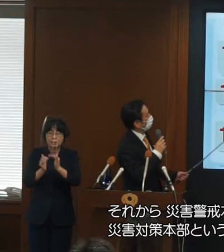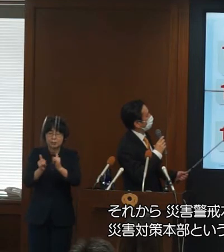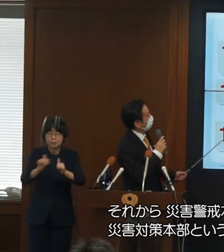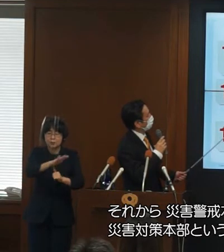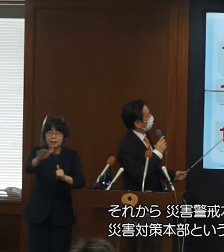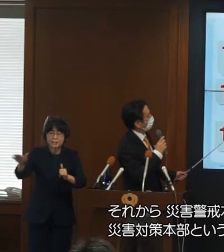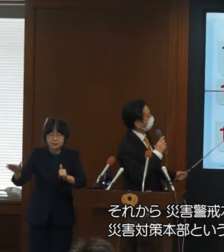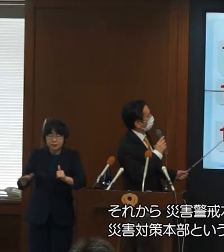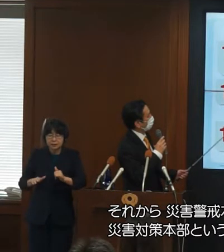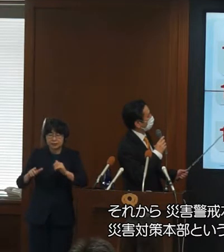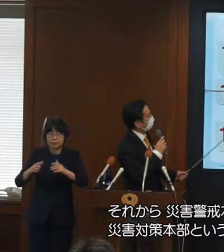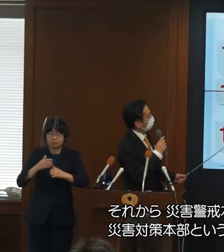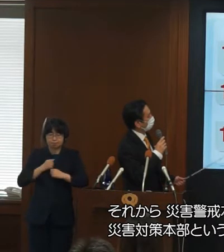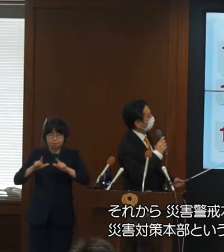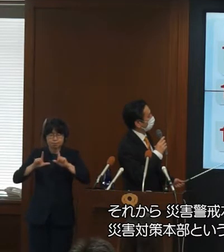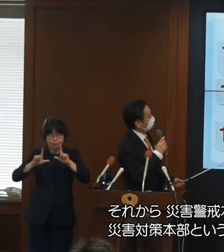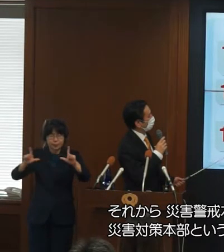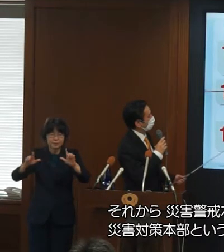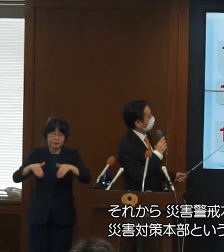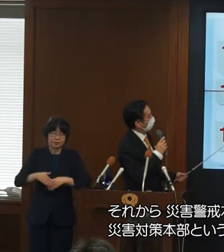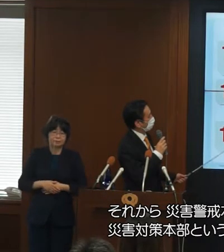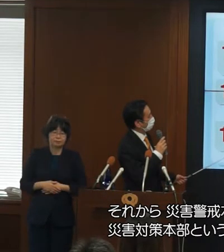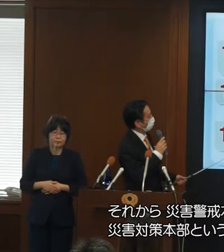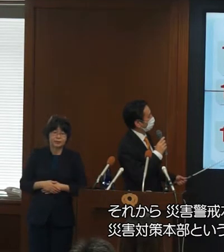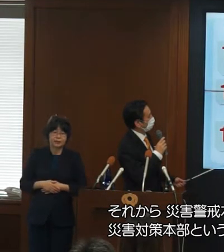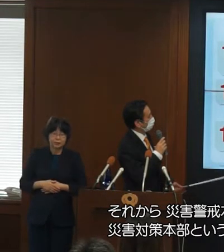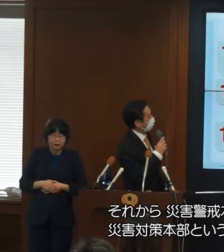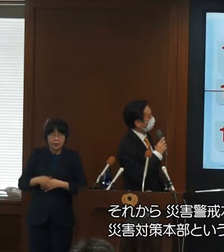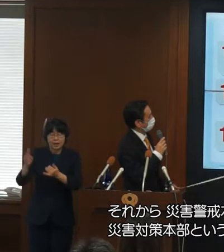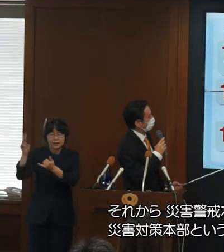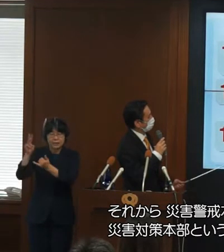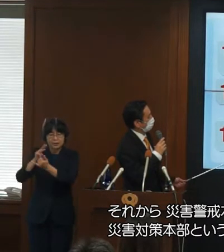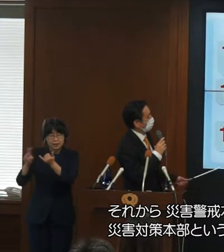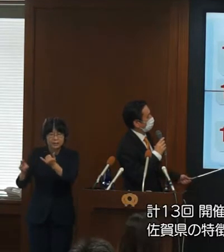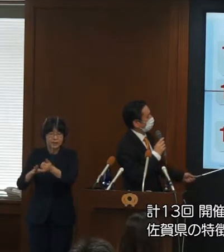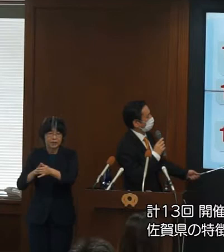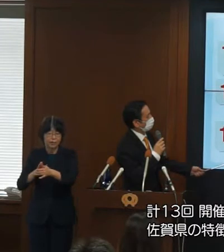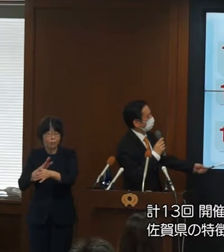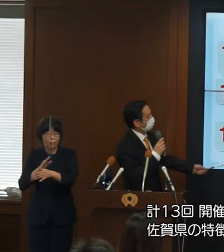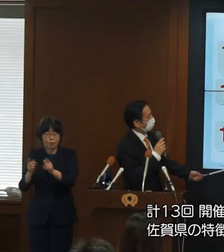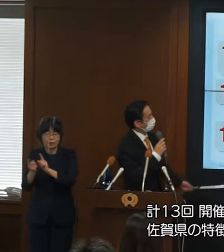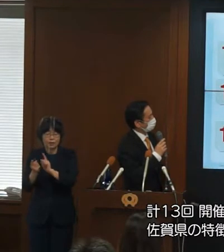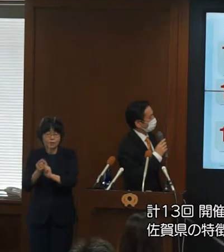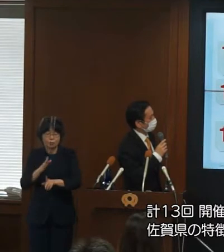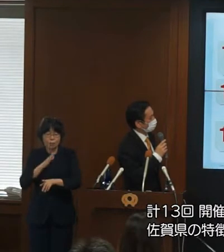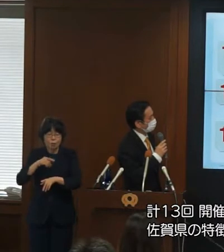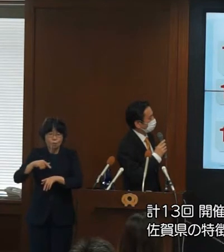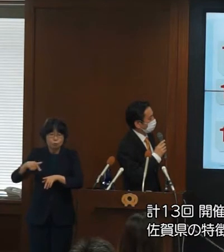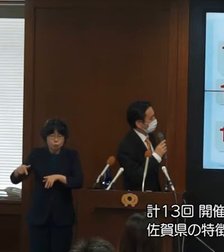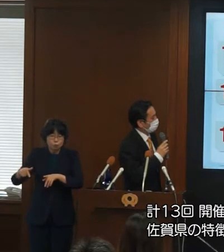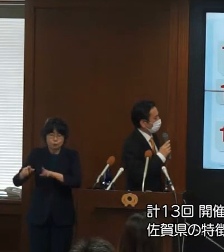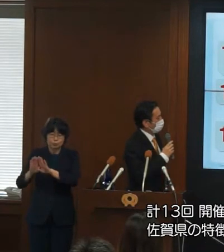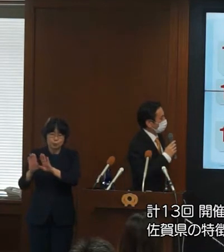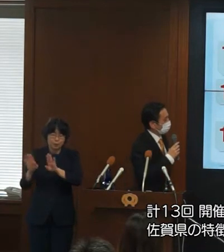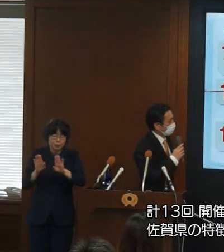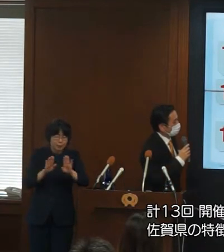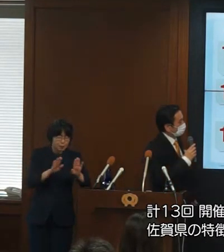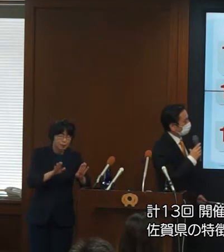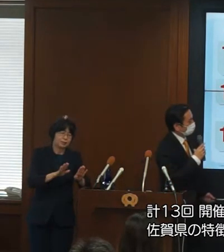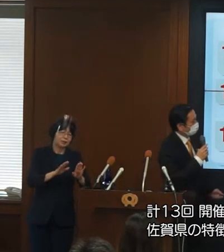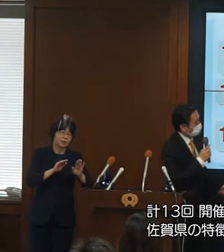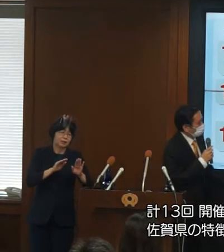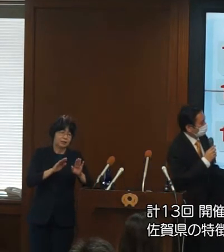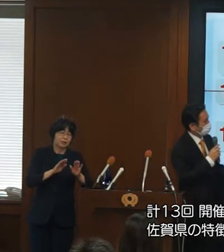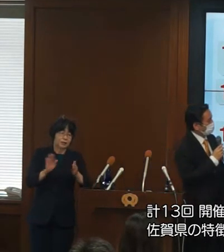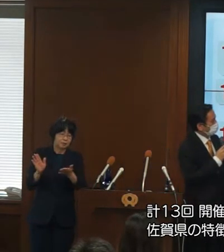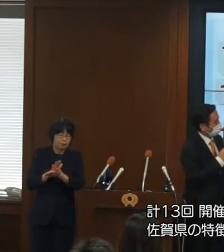災害警戒本部、そして災害対策本部という流れになっておりまして、計13回開催したんですが、佐賀県の